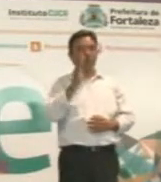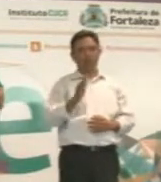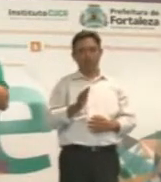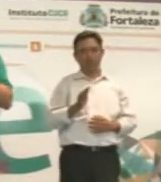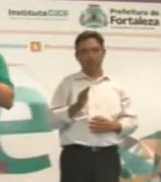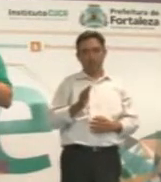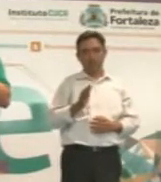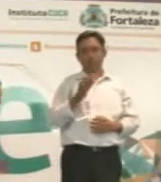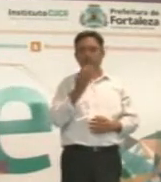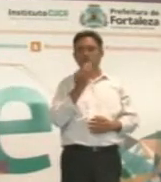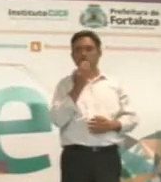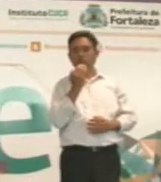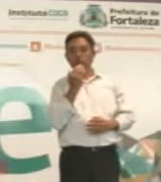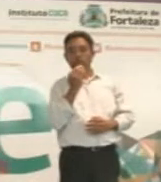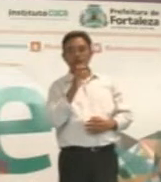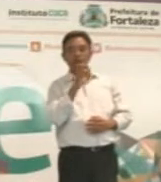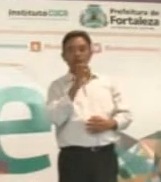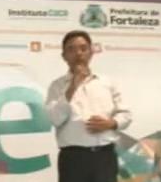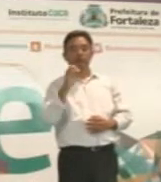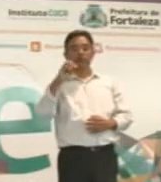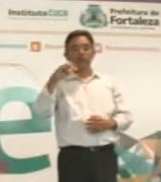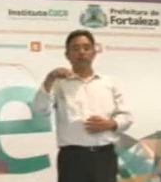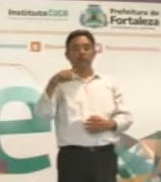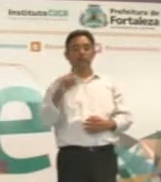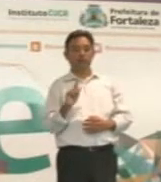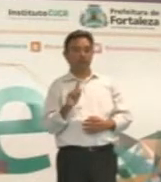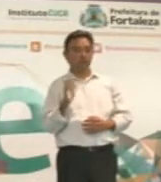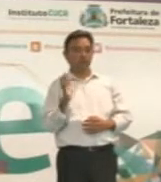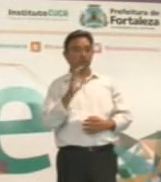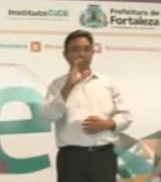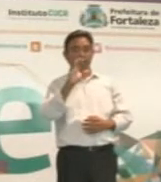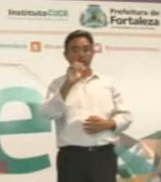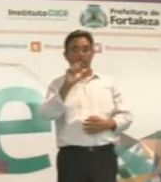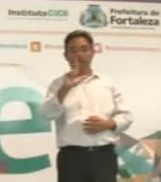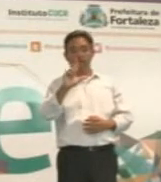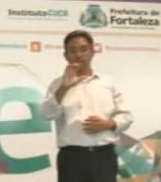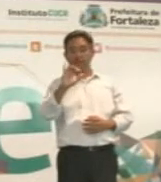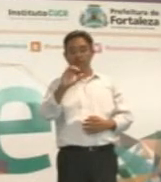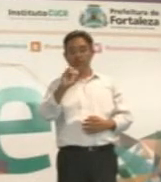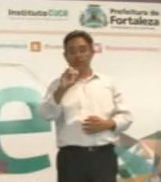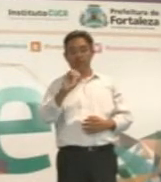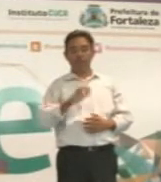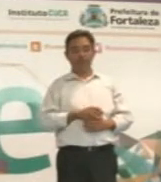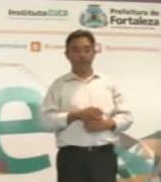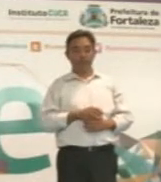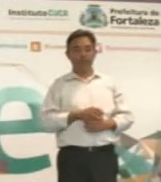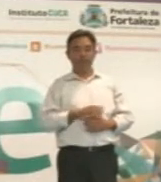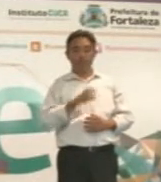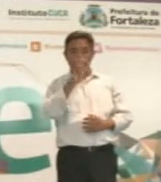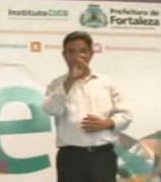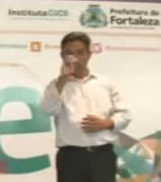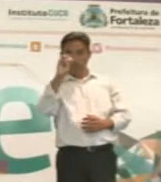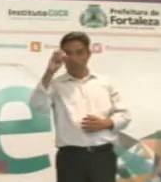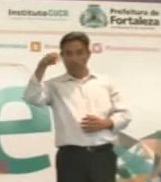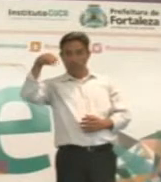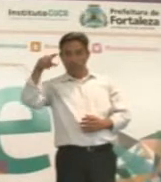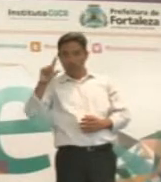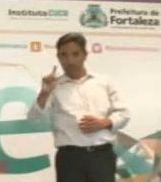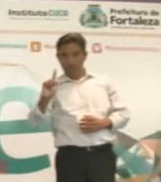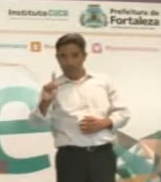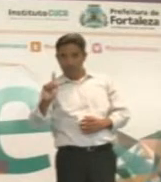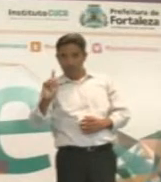média 500 miligramas de cálcio por dia. Primeiro ponto, vive isso aí, ó. 500 miligramas